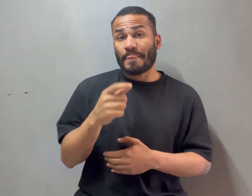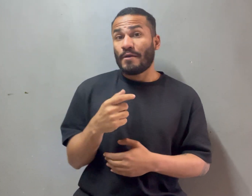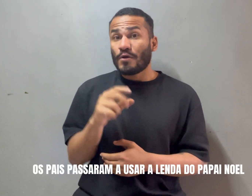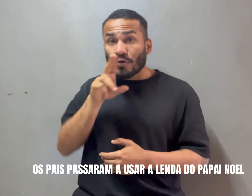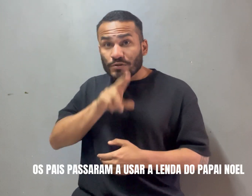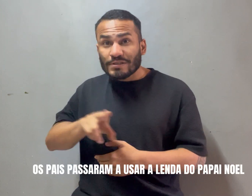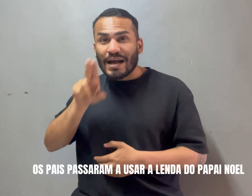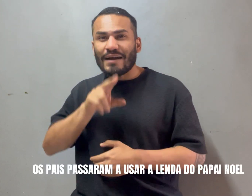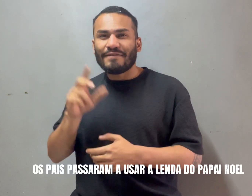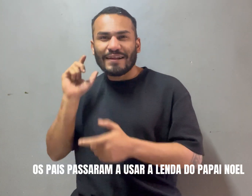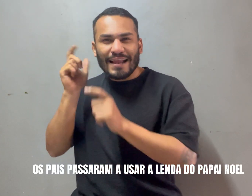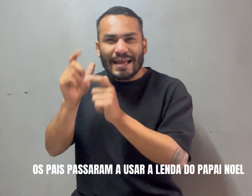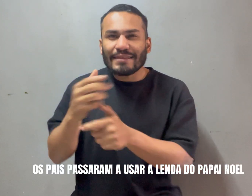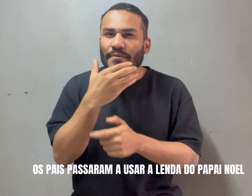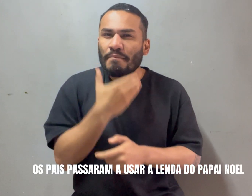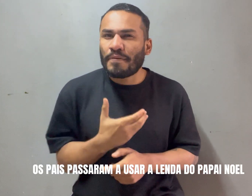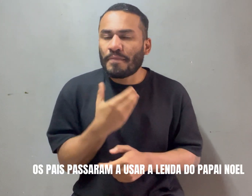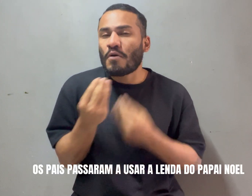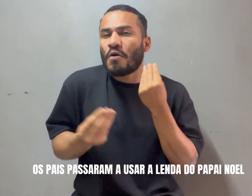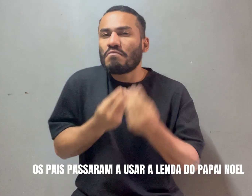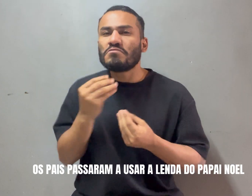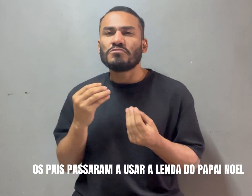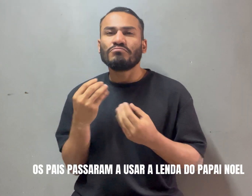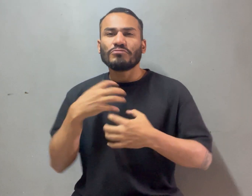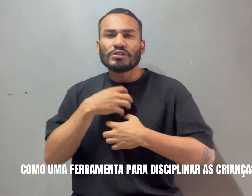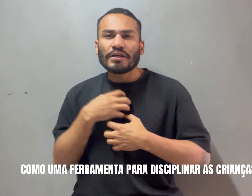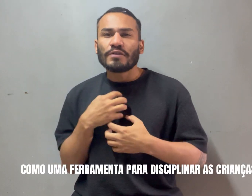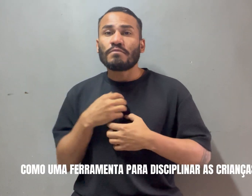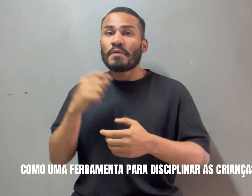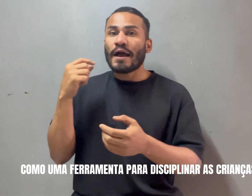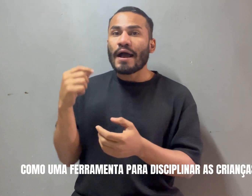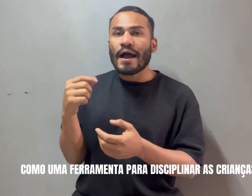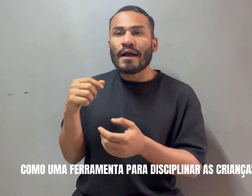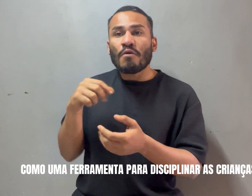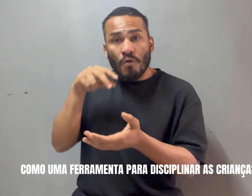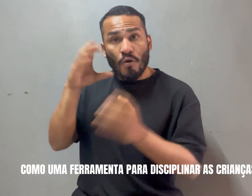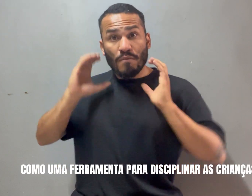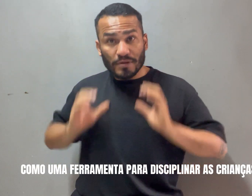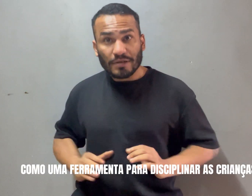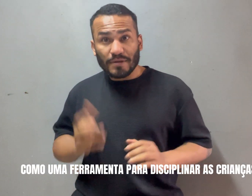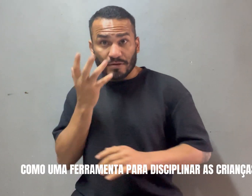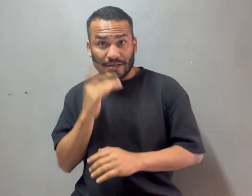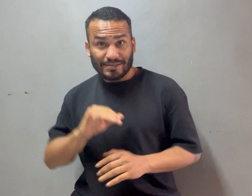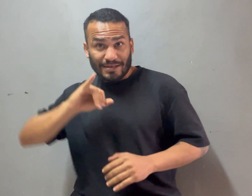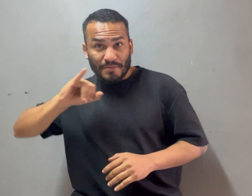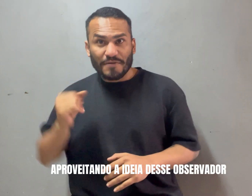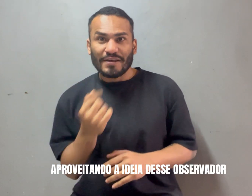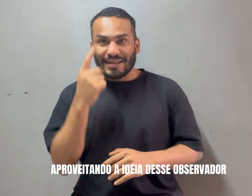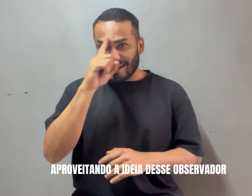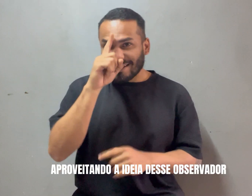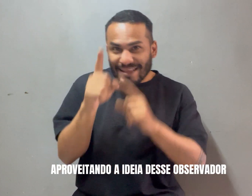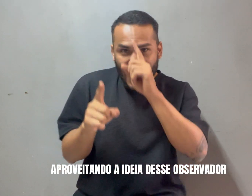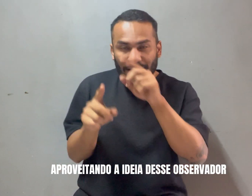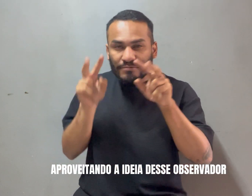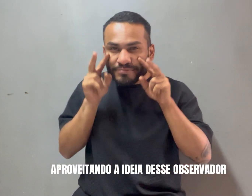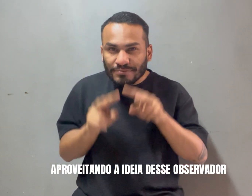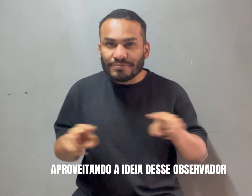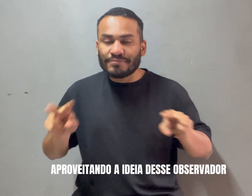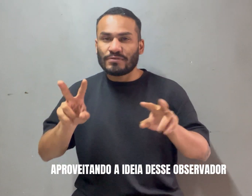Os pais passaram a usar a lenda do Papai Noel como uma ferramenta para disciplinar as crianças, aproveitando a ideia desse